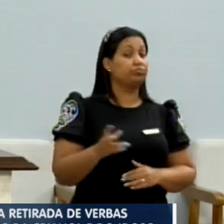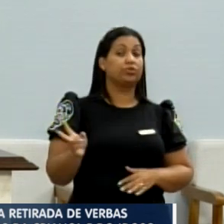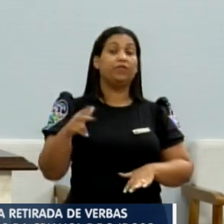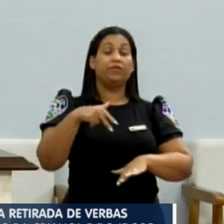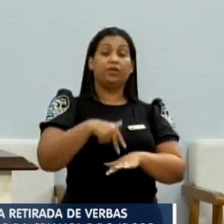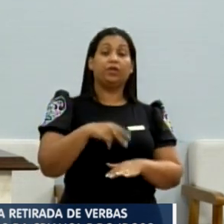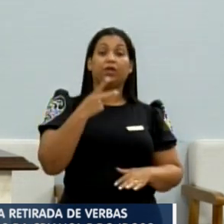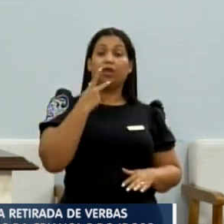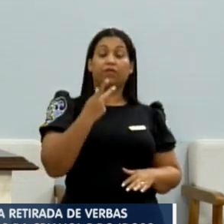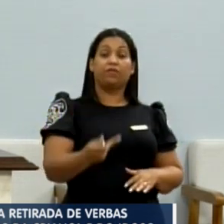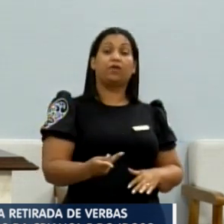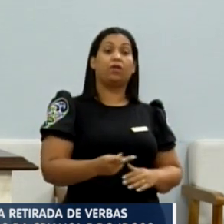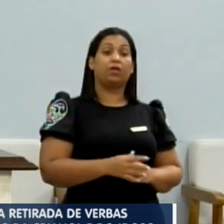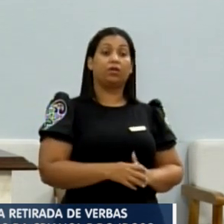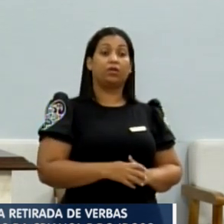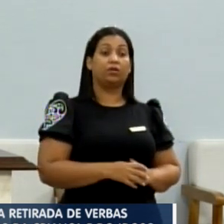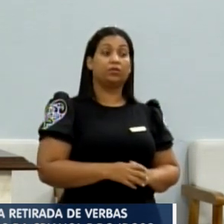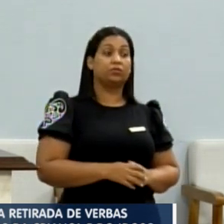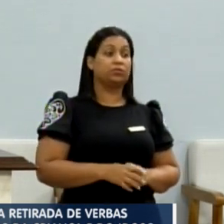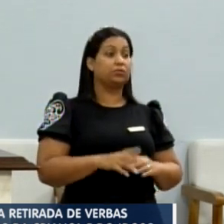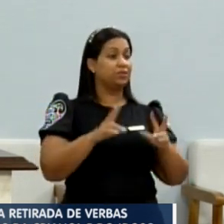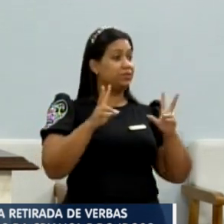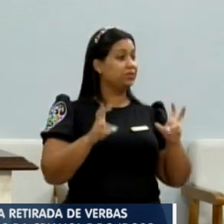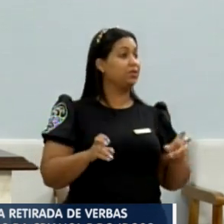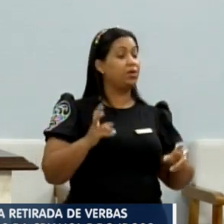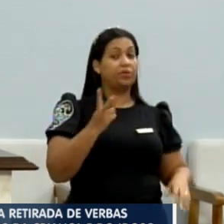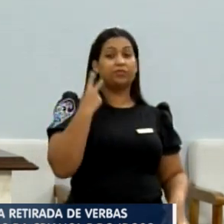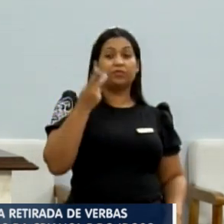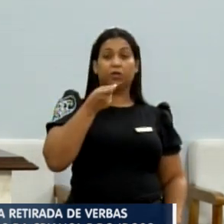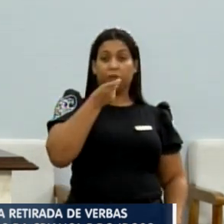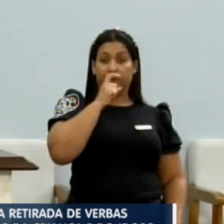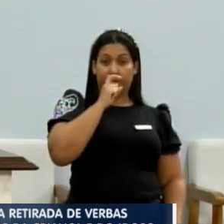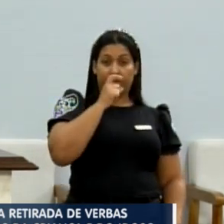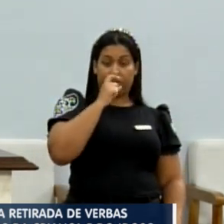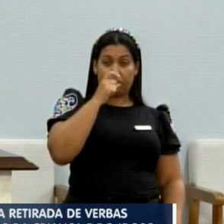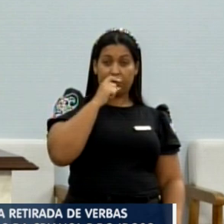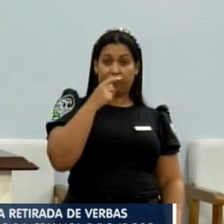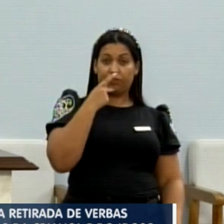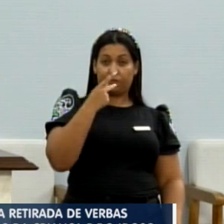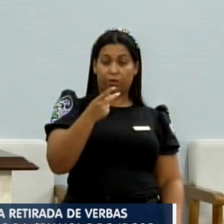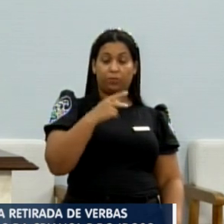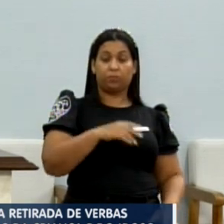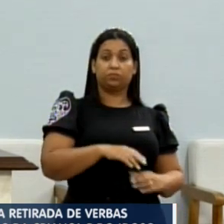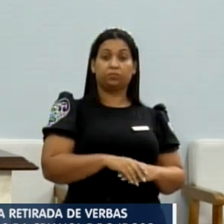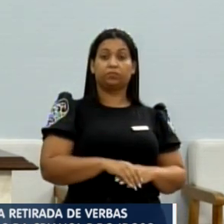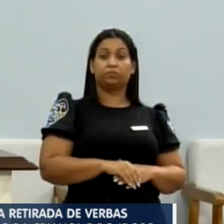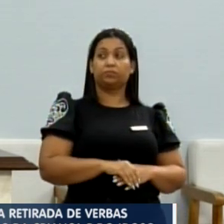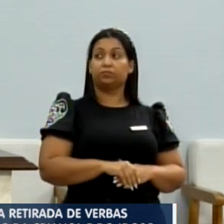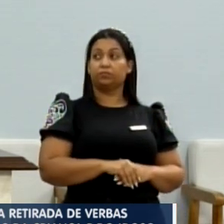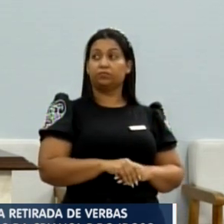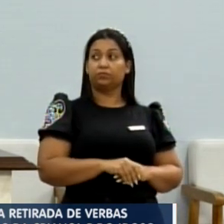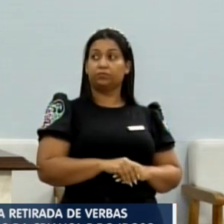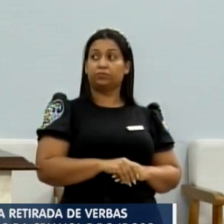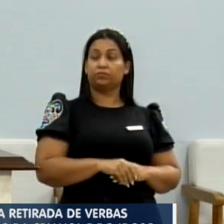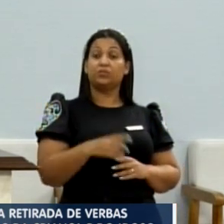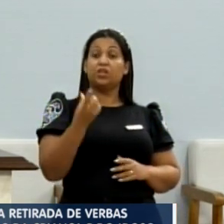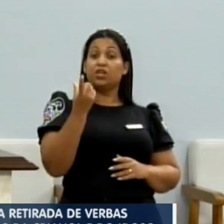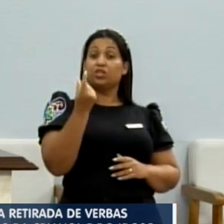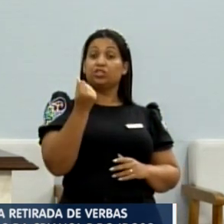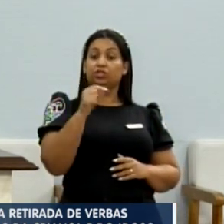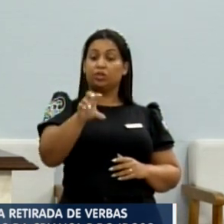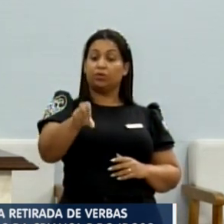começar falando deste assunto que o Vereador Pedro Roberto abordou ao final de sua fala o desvio de